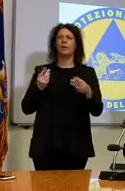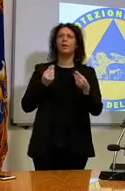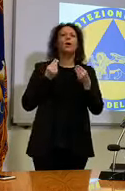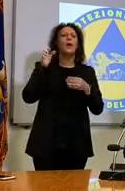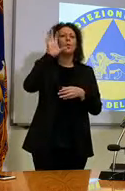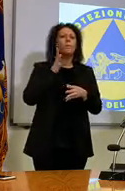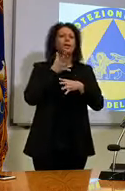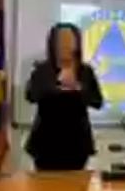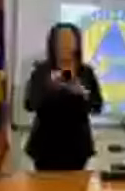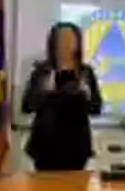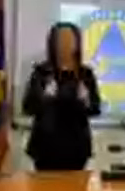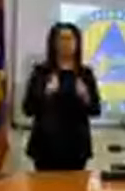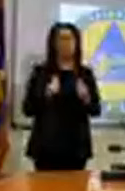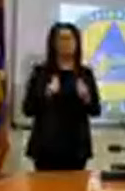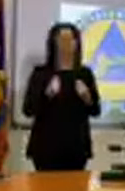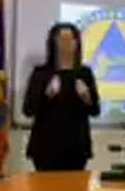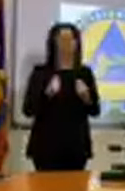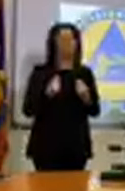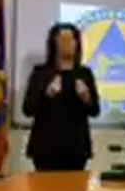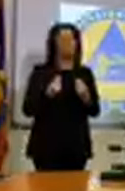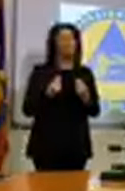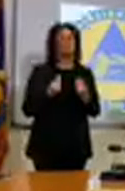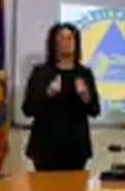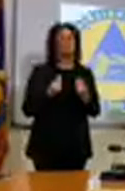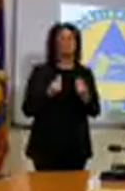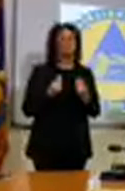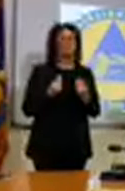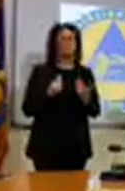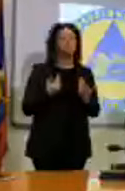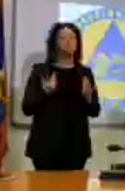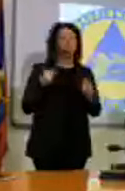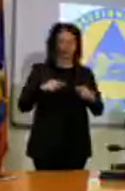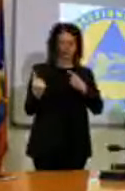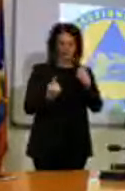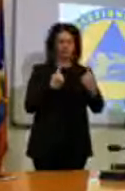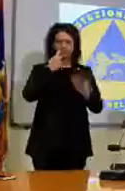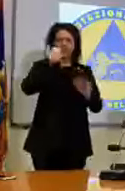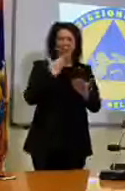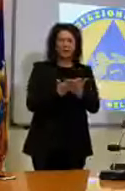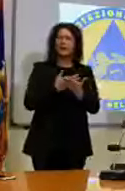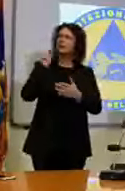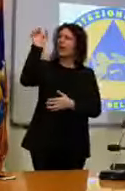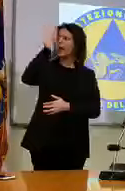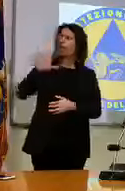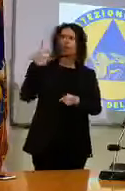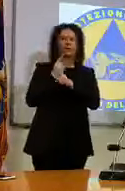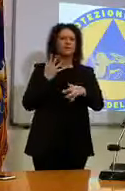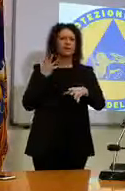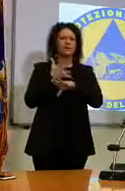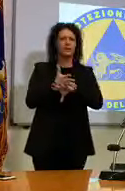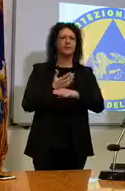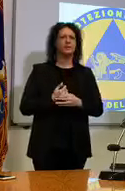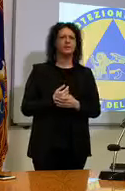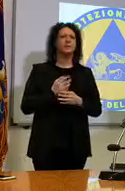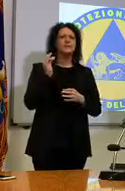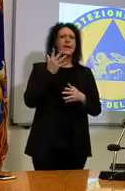non c'è condizione peggiore per la discesa in campo. Per cui se l'Europa non interviene ad oggi, non serve nulla.